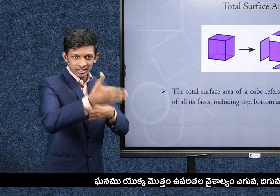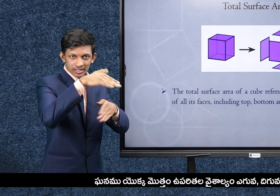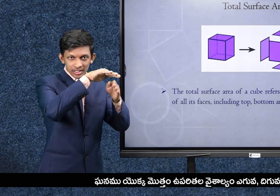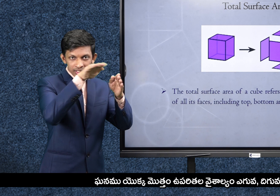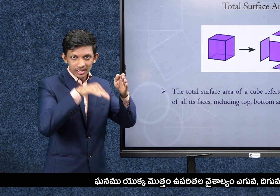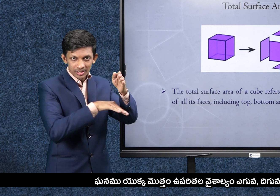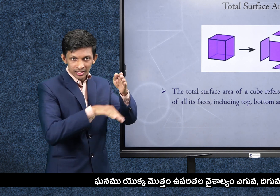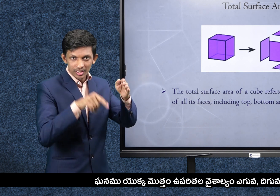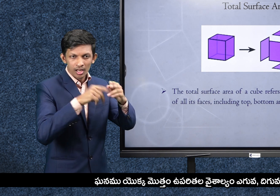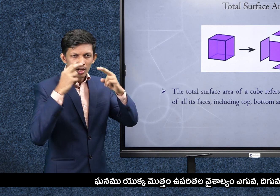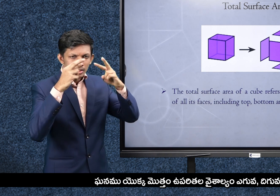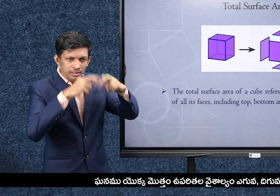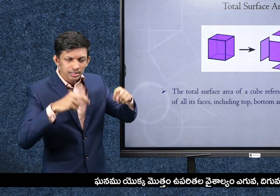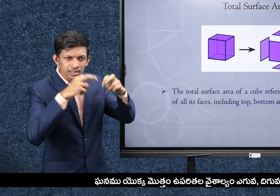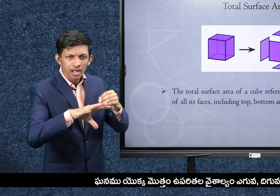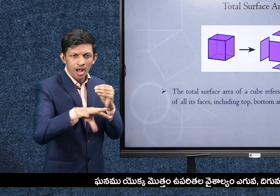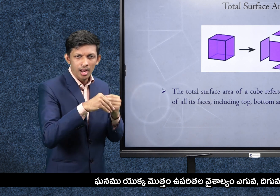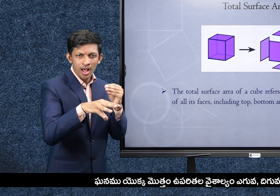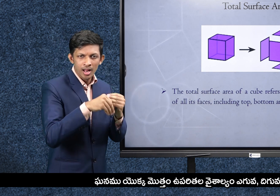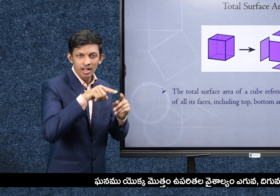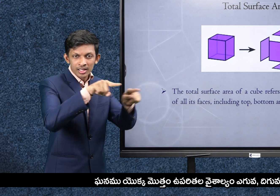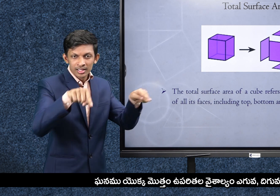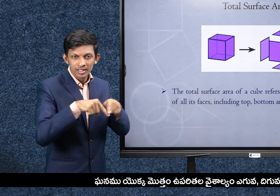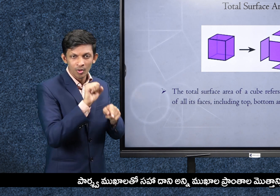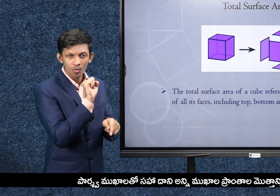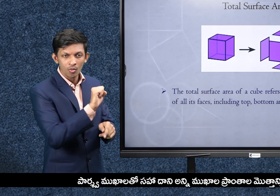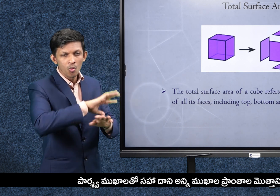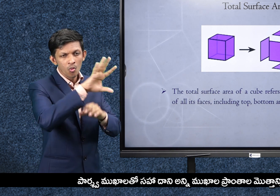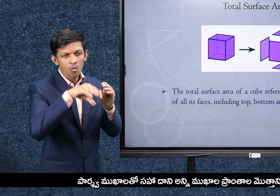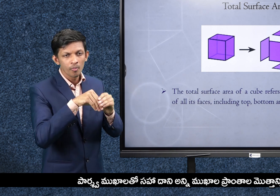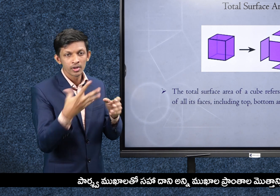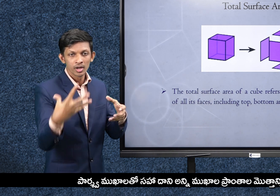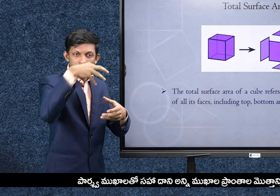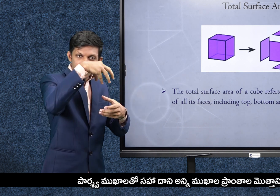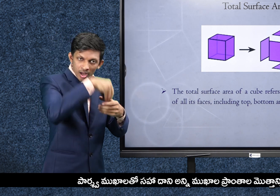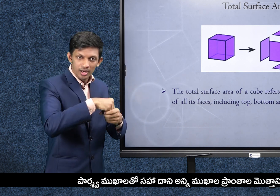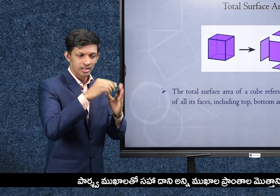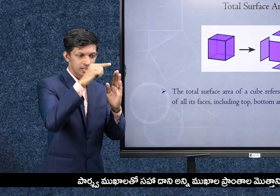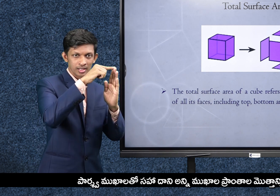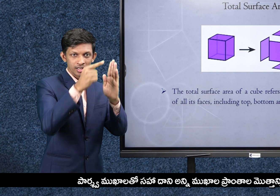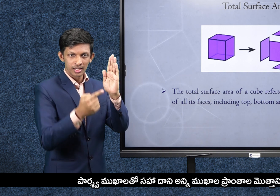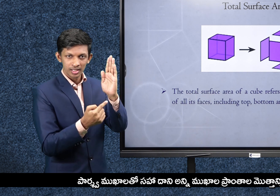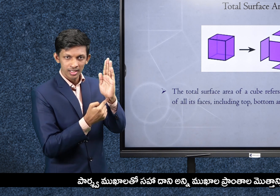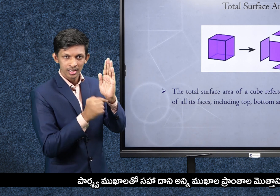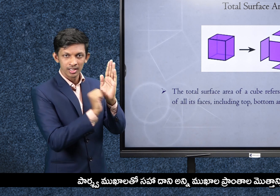యొక్క ప్రాంతం ఉపరితల వైశాల్యం ఎగువ, దిగువ మరియు పార్శ్వ ముఖాలతో సహా దాని అన్ని ముఖాల